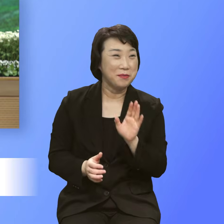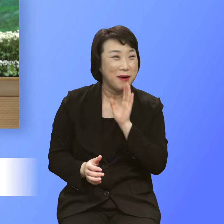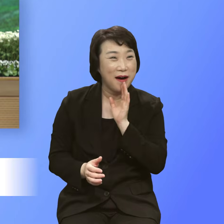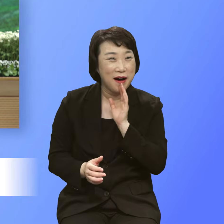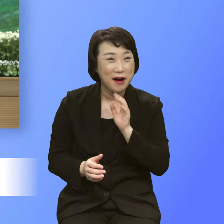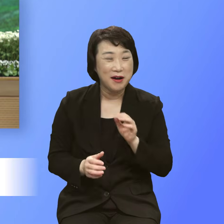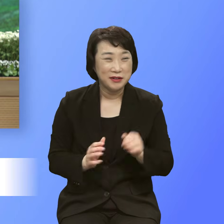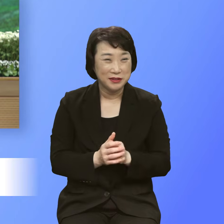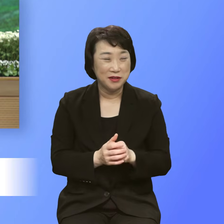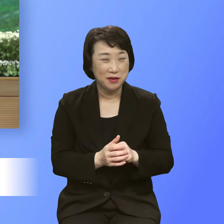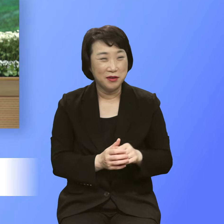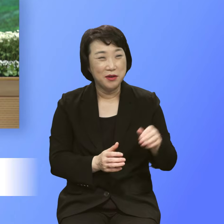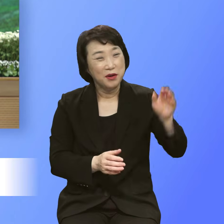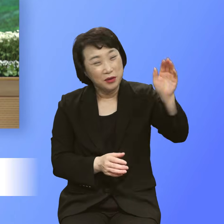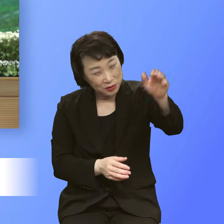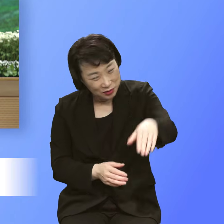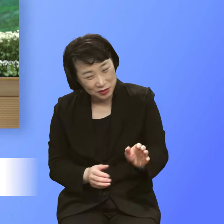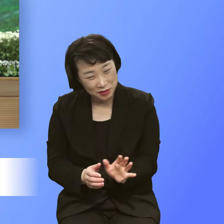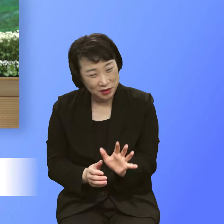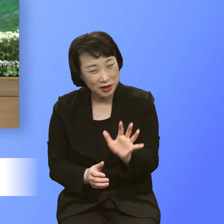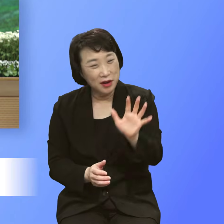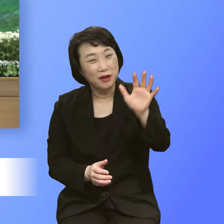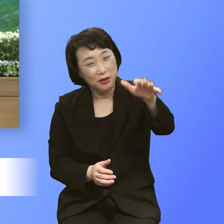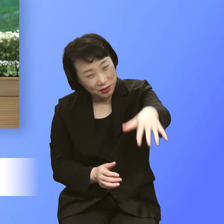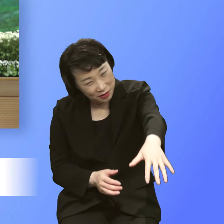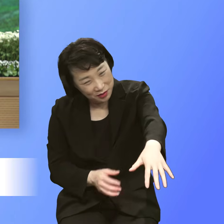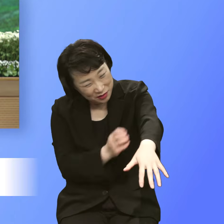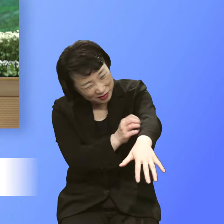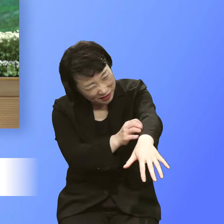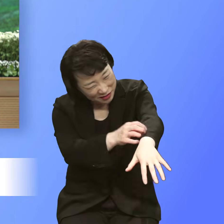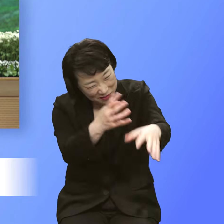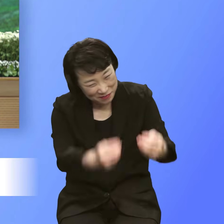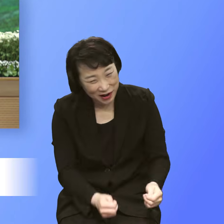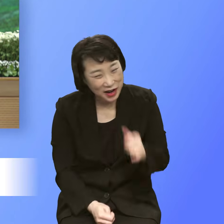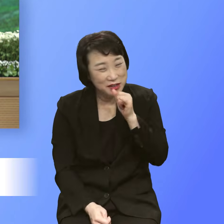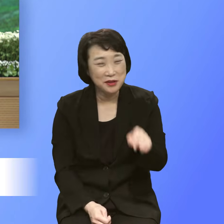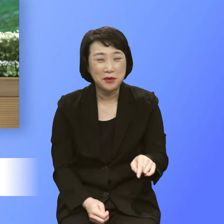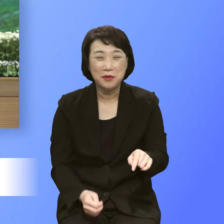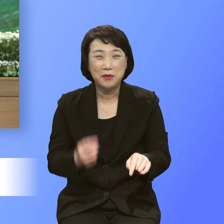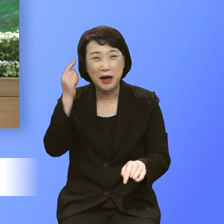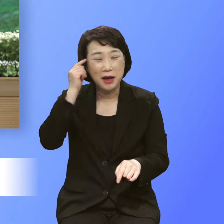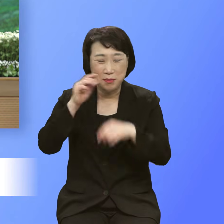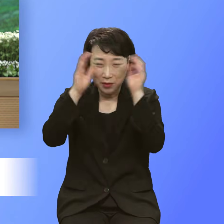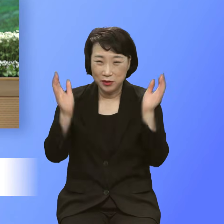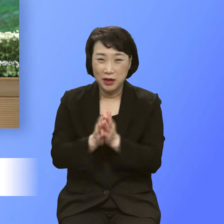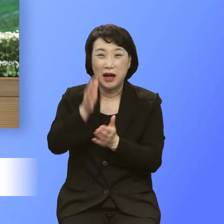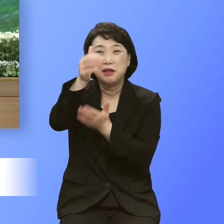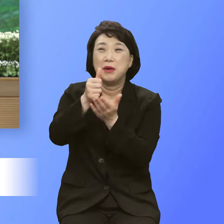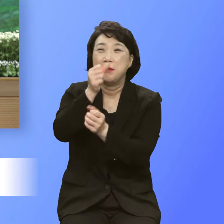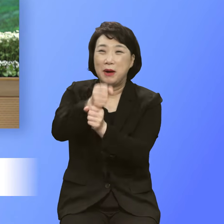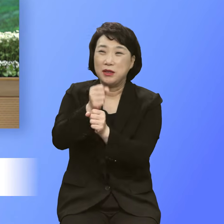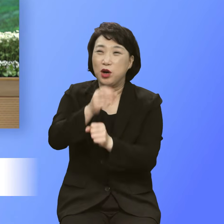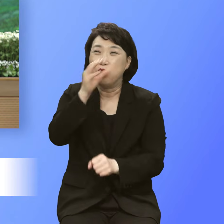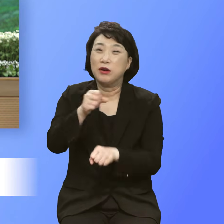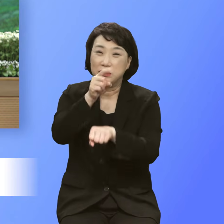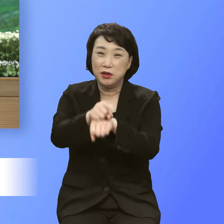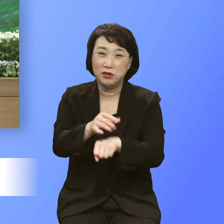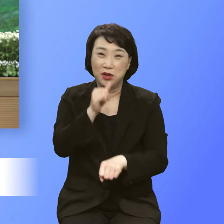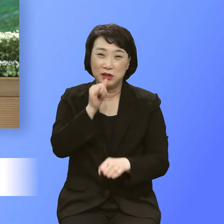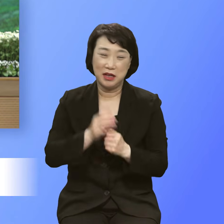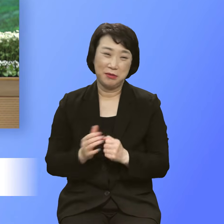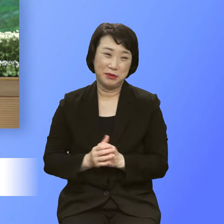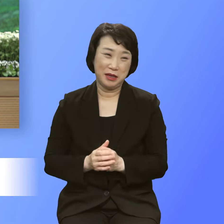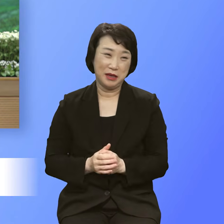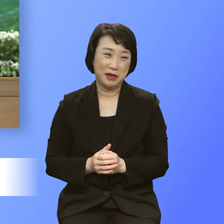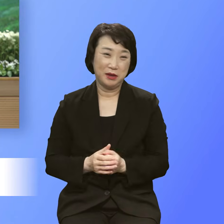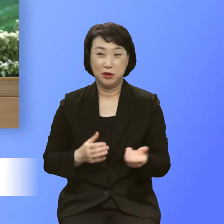꽂히고 무거우면 찢어지고 이게 다 어디서 오는 것이냐? 하나님 만든 신성이다 이 말이야.